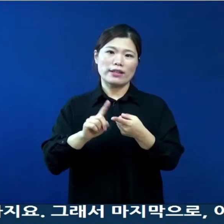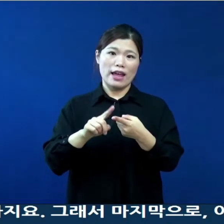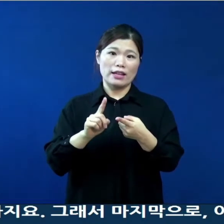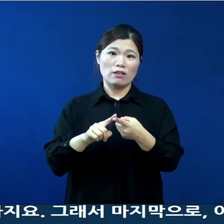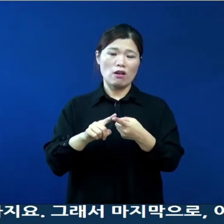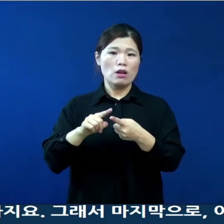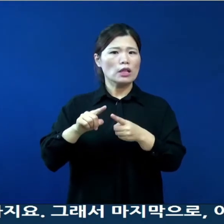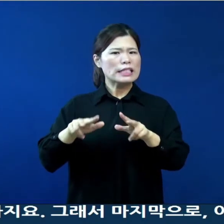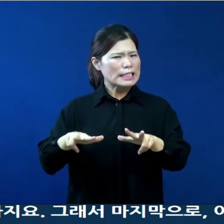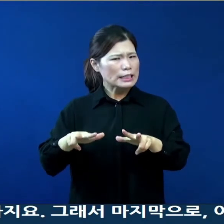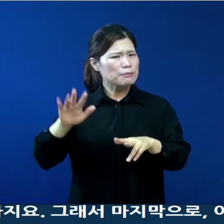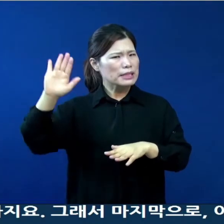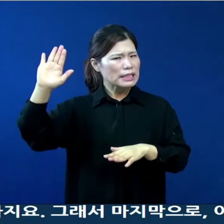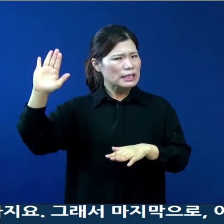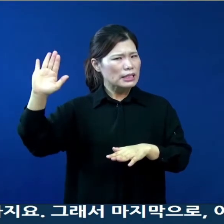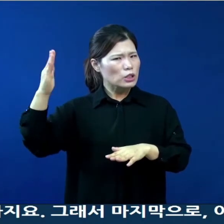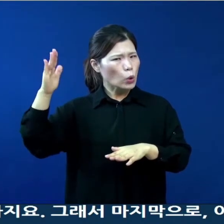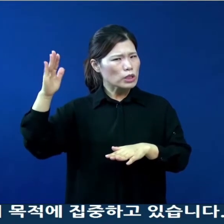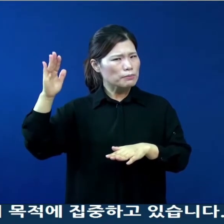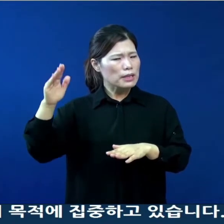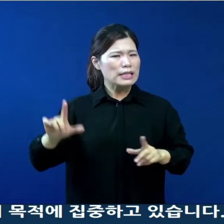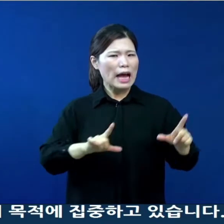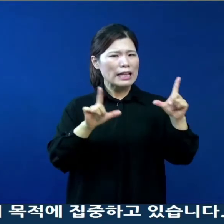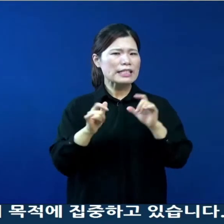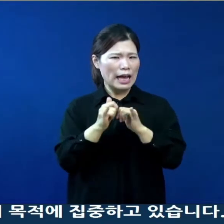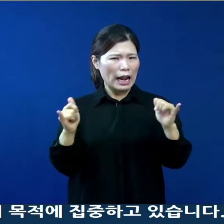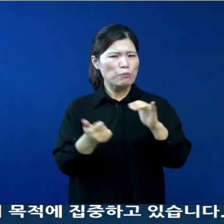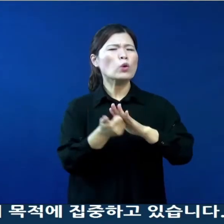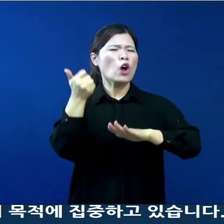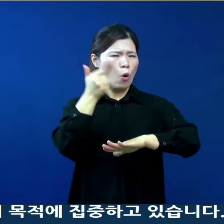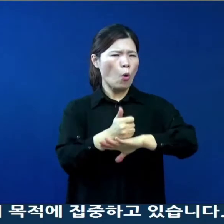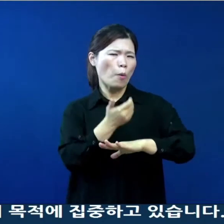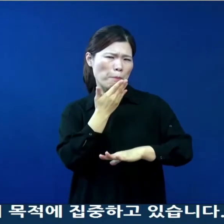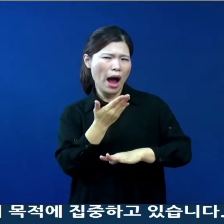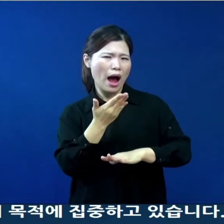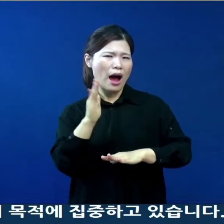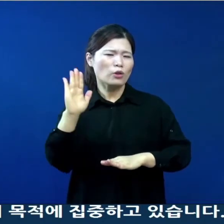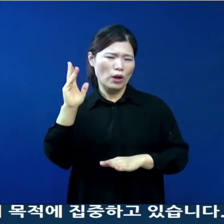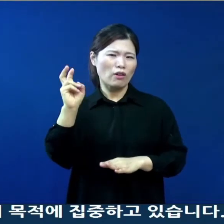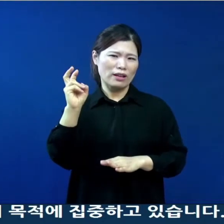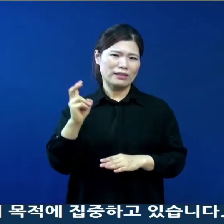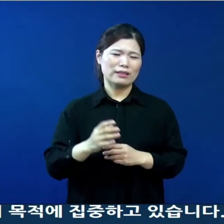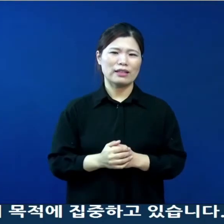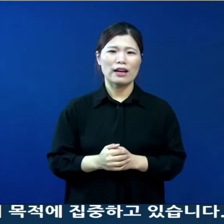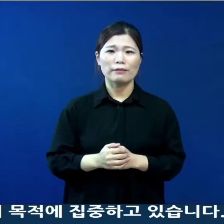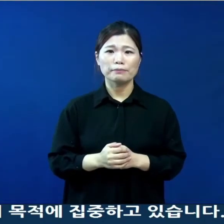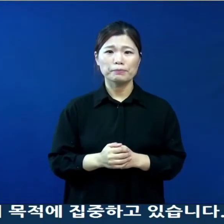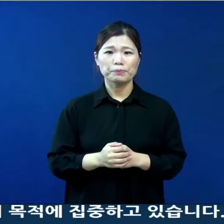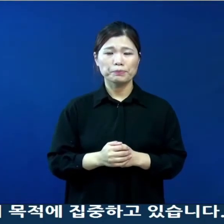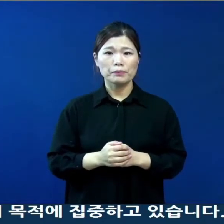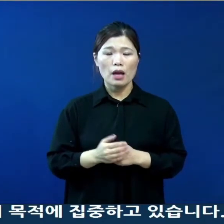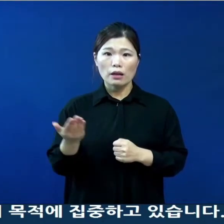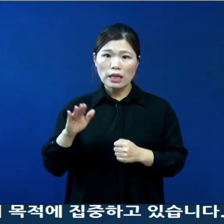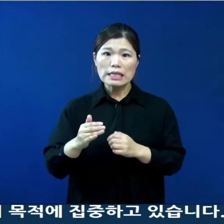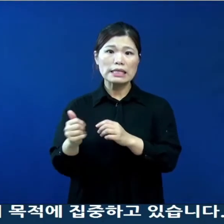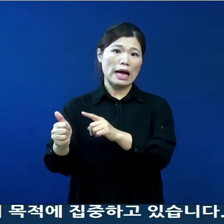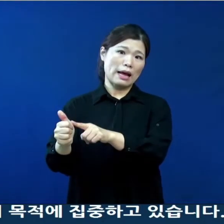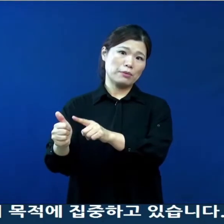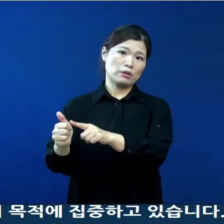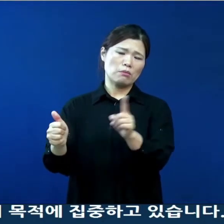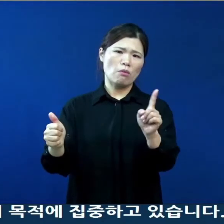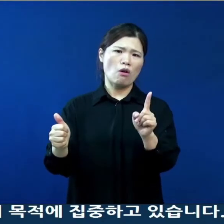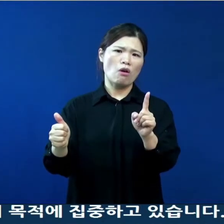시대에 살아도 성공할 수 있는 가능성이 다분하리라고 우리가 생각할 수 있겠습니다. 그런데 이 사람에게 있어서 한